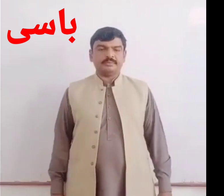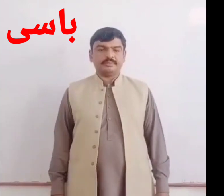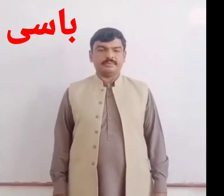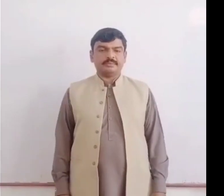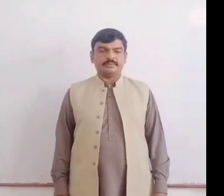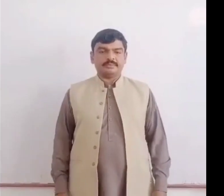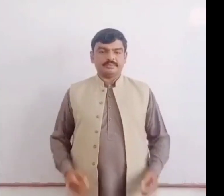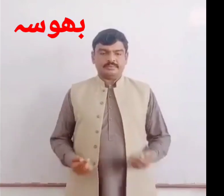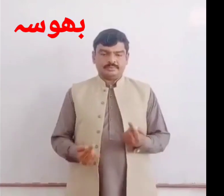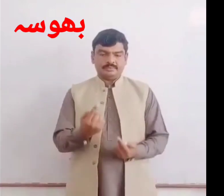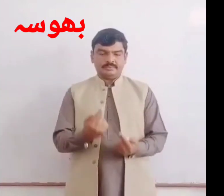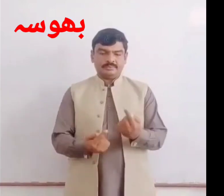भूसा,